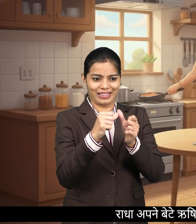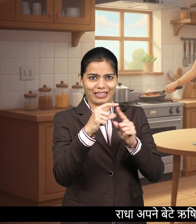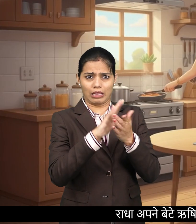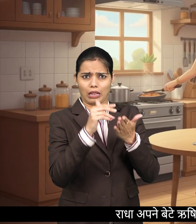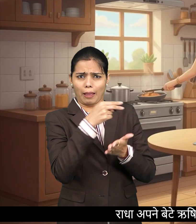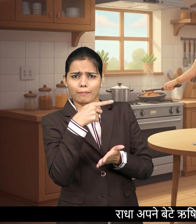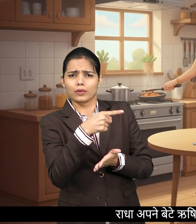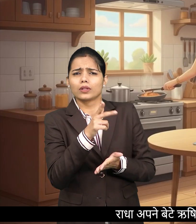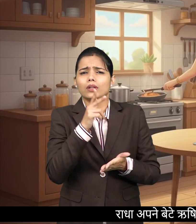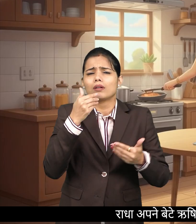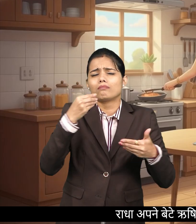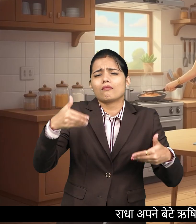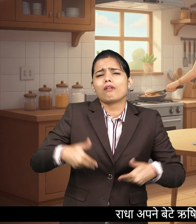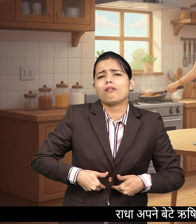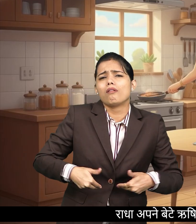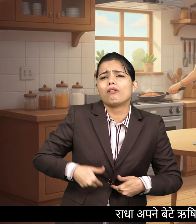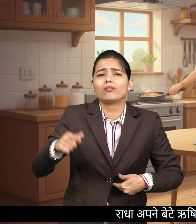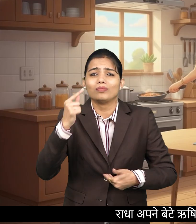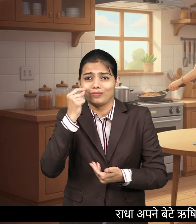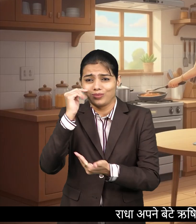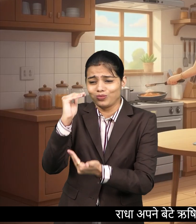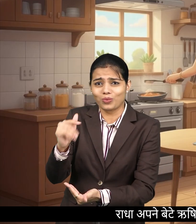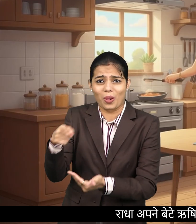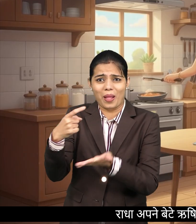राधा अपने बेटे ऋषि को स्कूल के लिए तैयार कर रही थी।